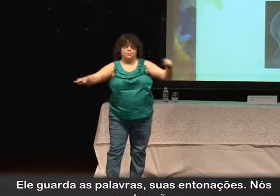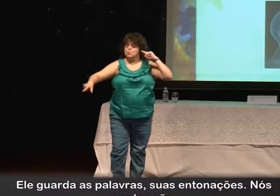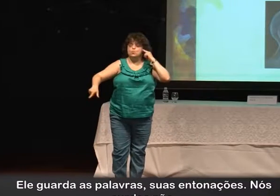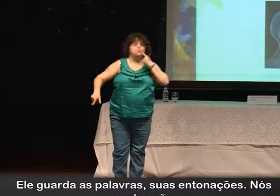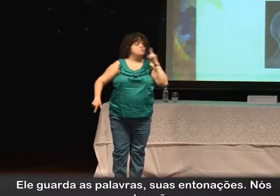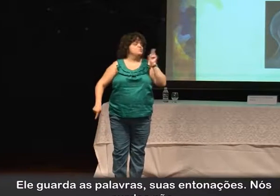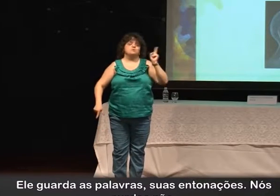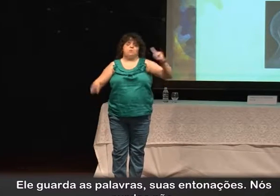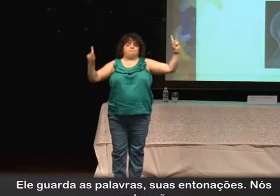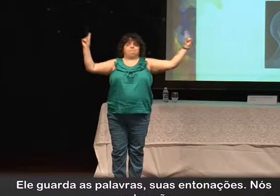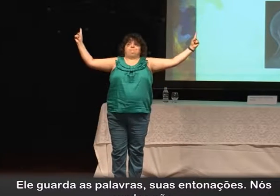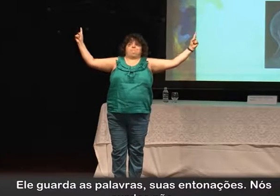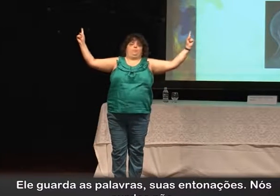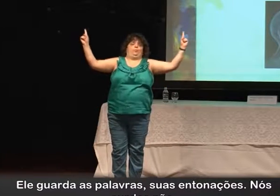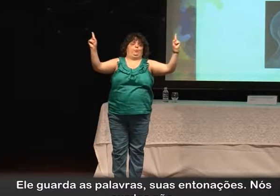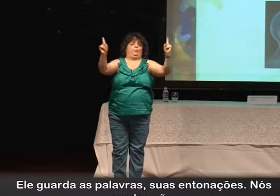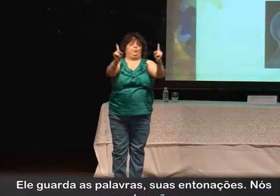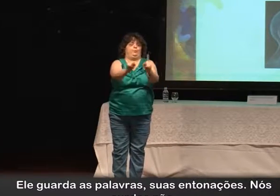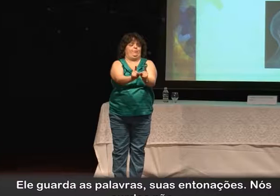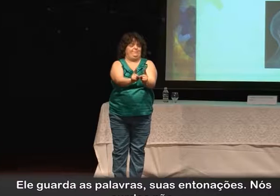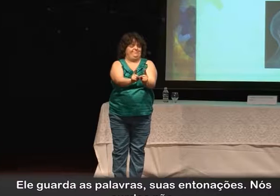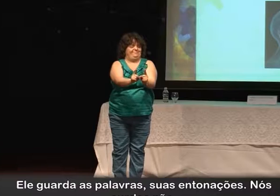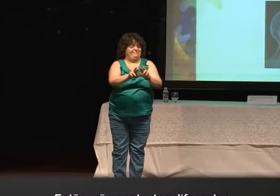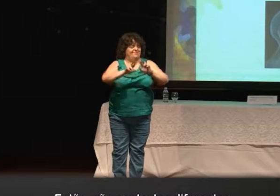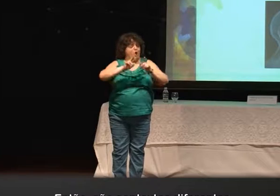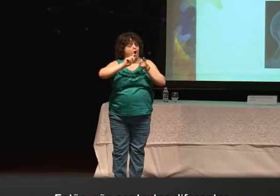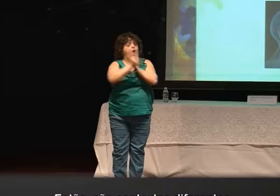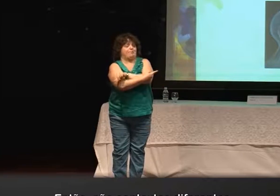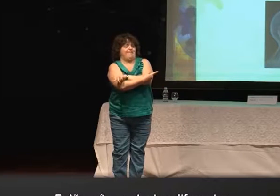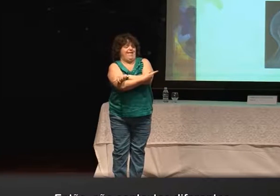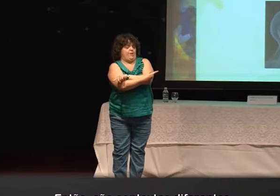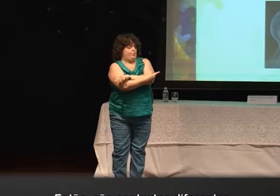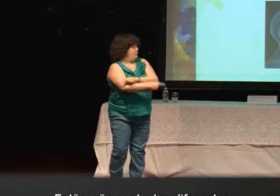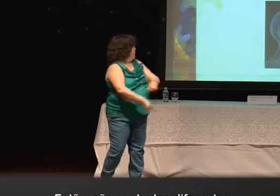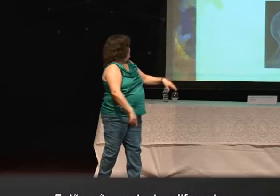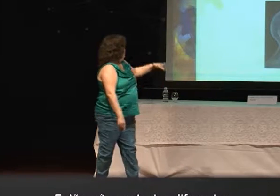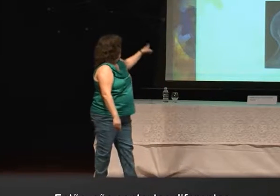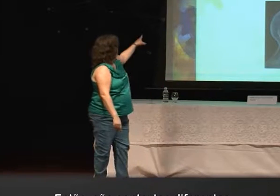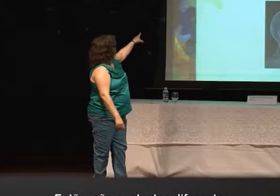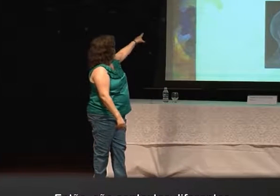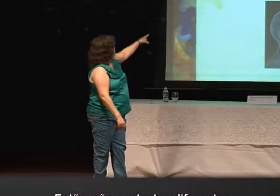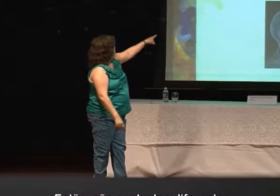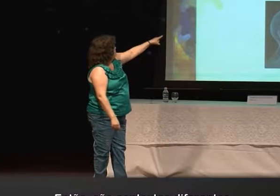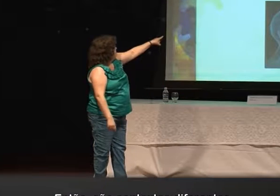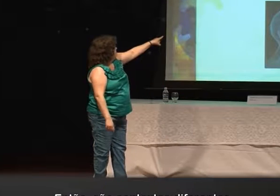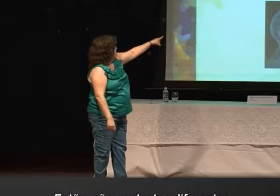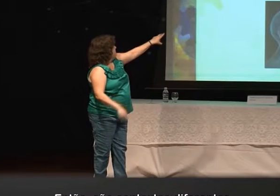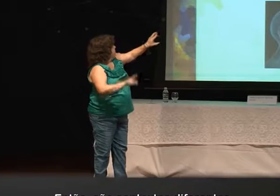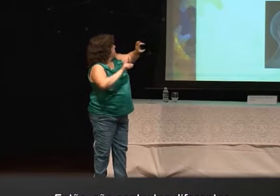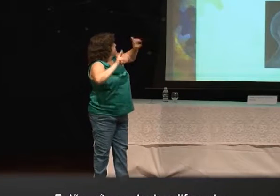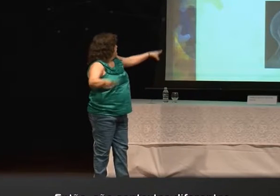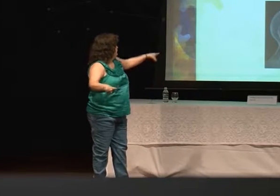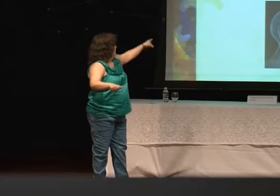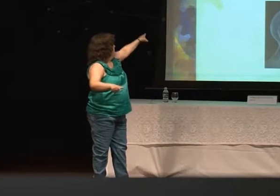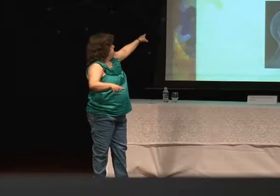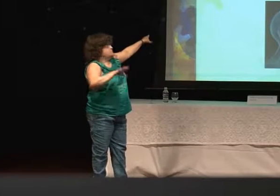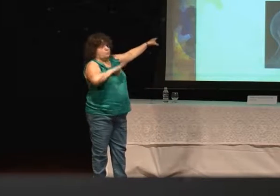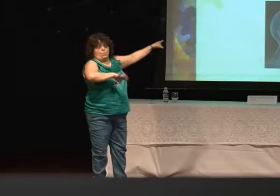as entonações. Nós surdos, não. Então, são contextos diferentes.